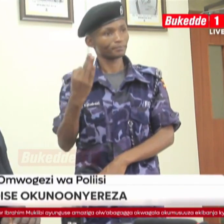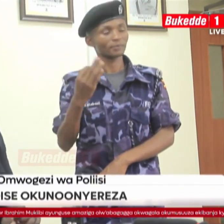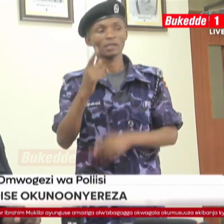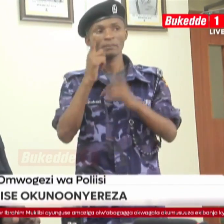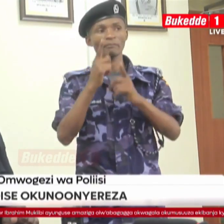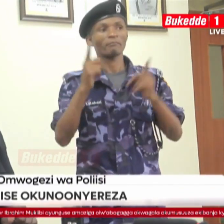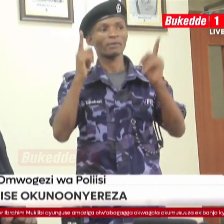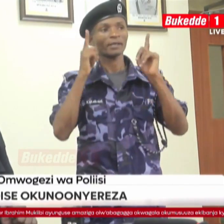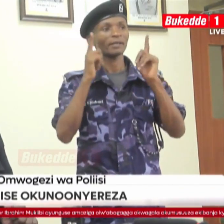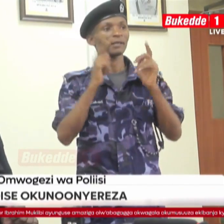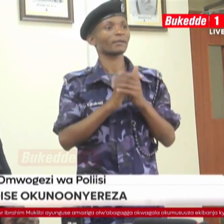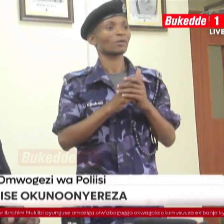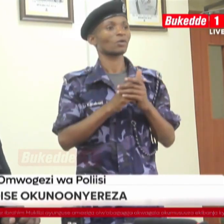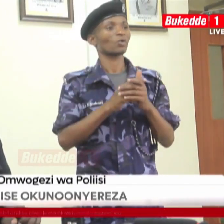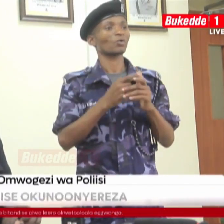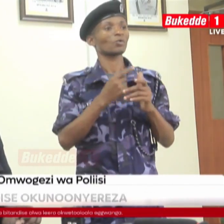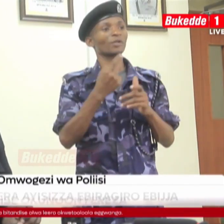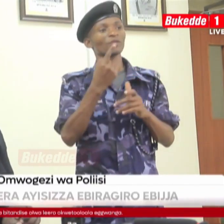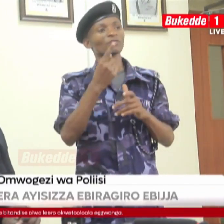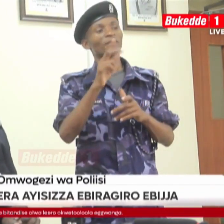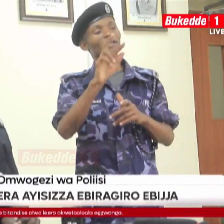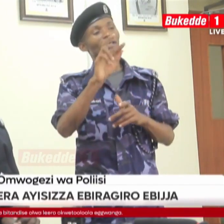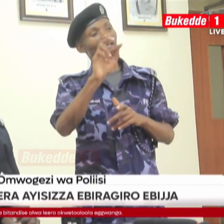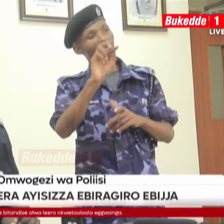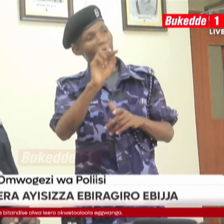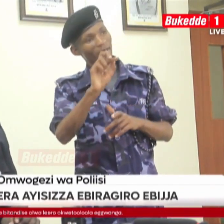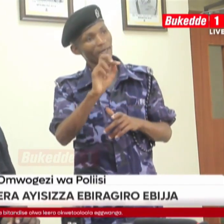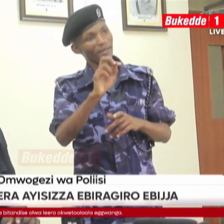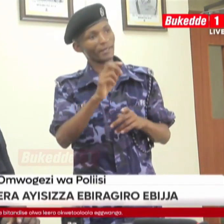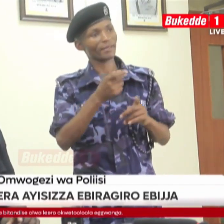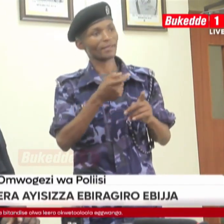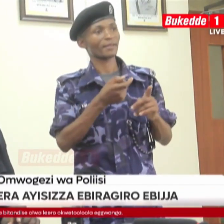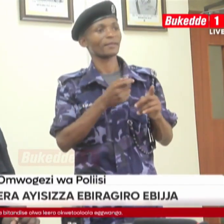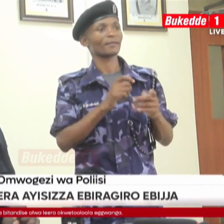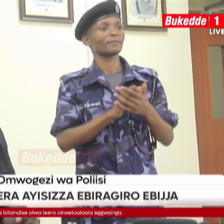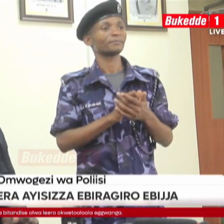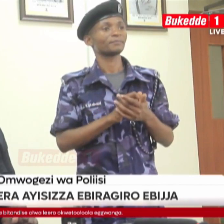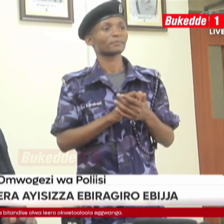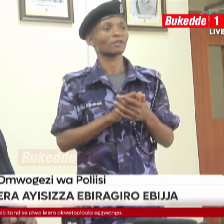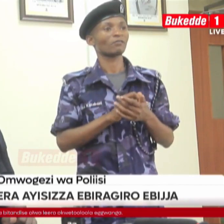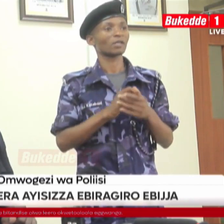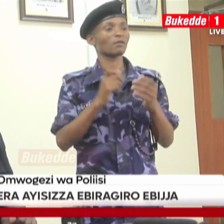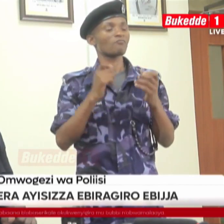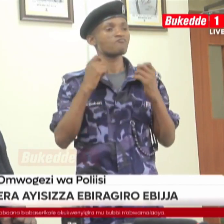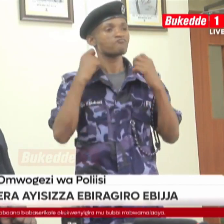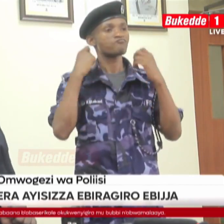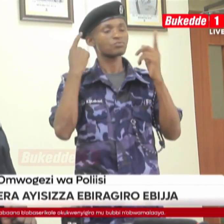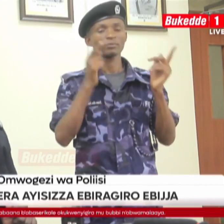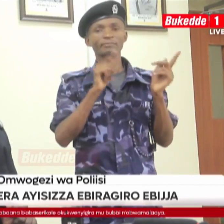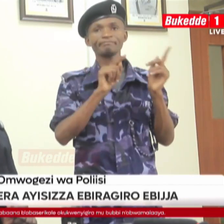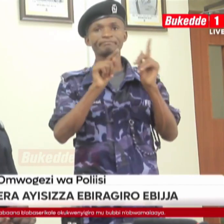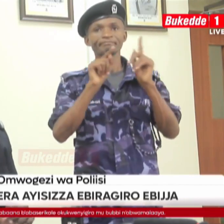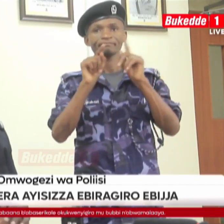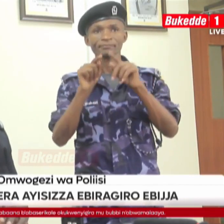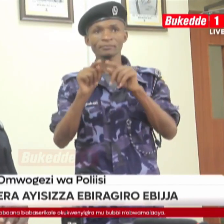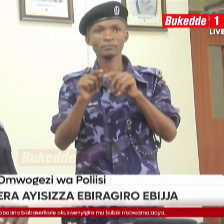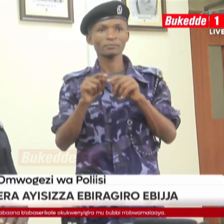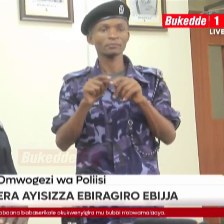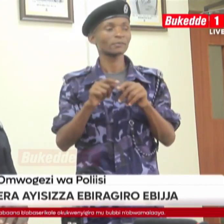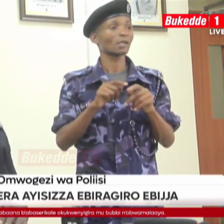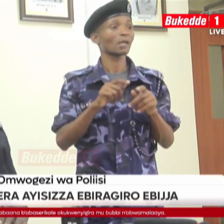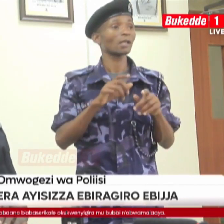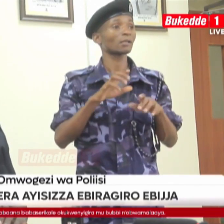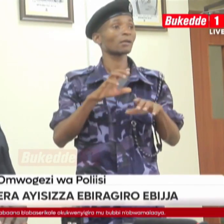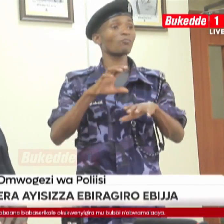e Makerere ennaku z'omwezi 18, we yava mu mbeera n'alumbagana n'asobola